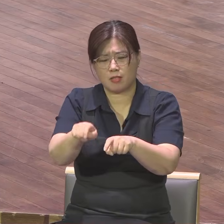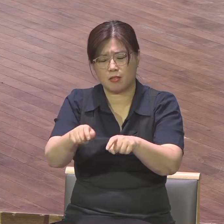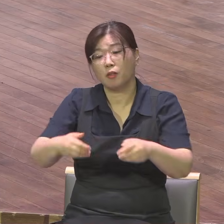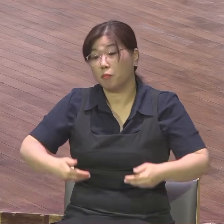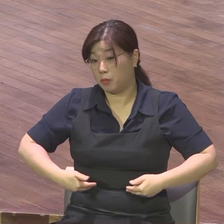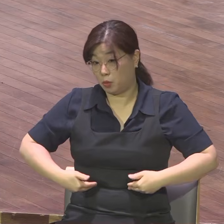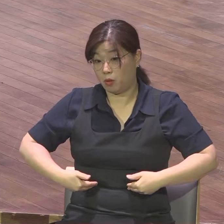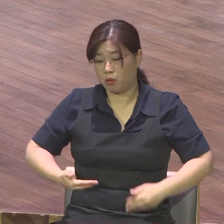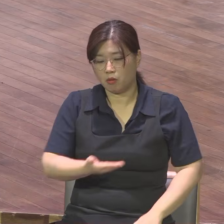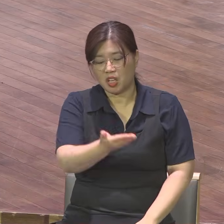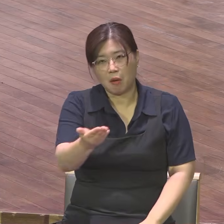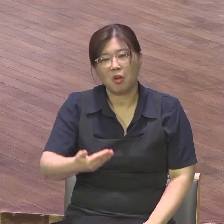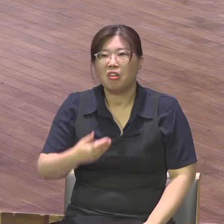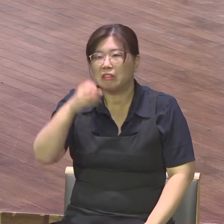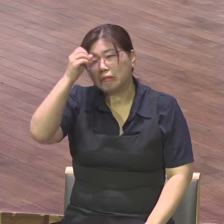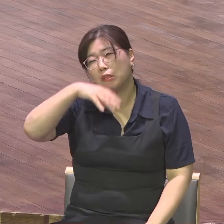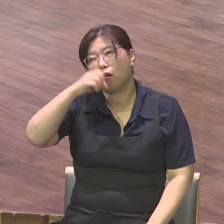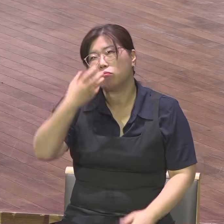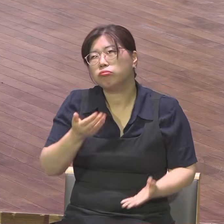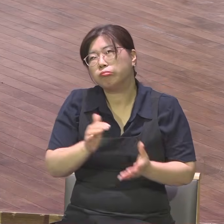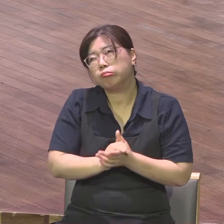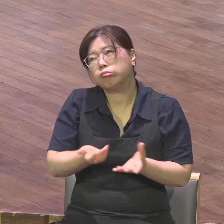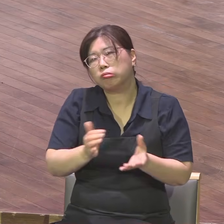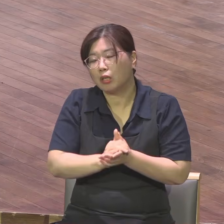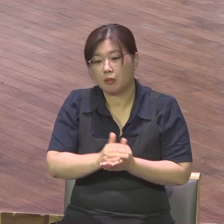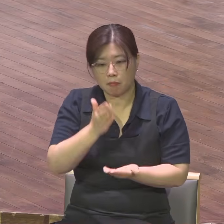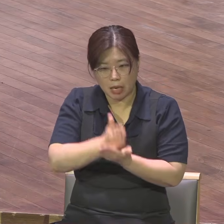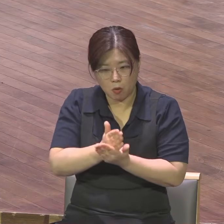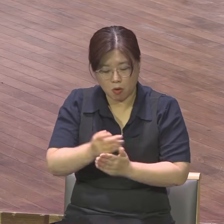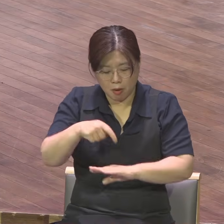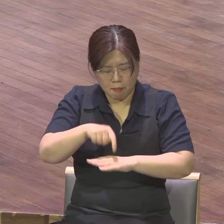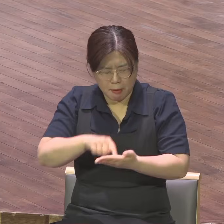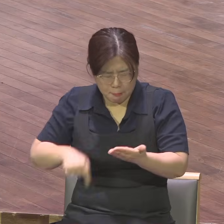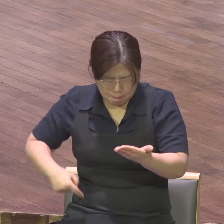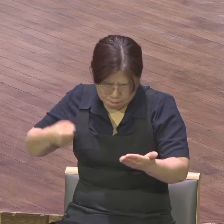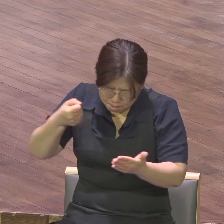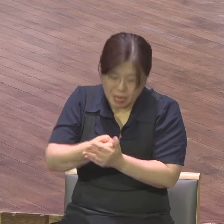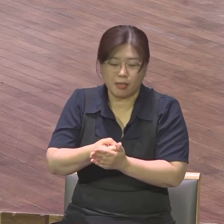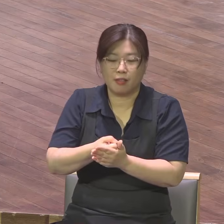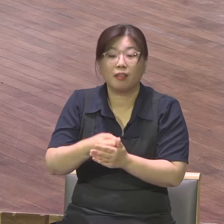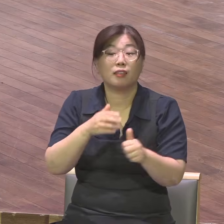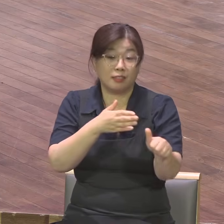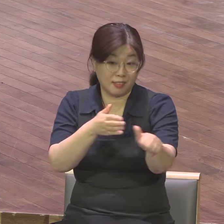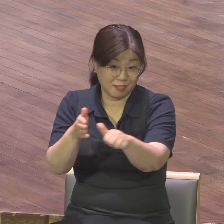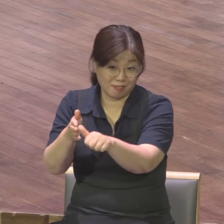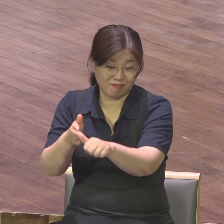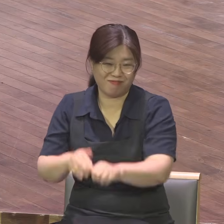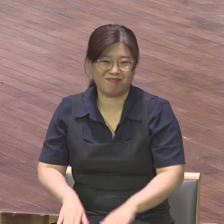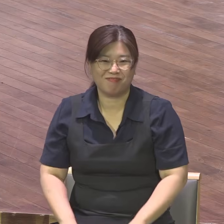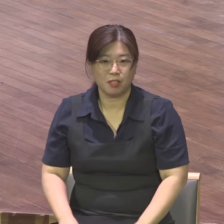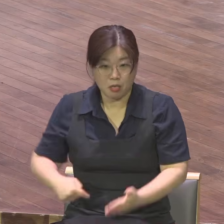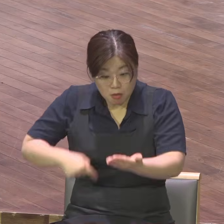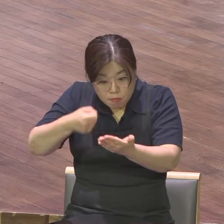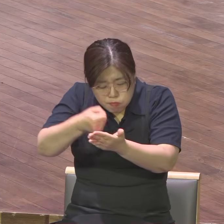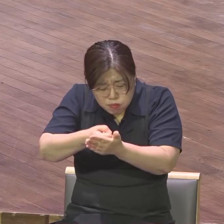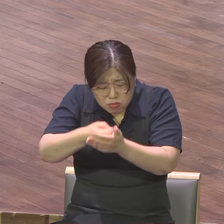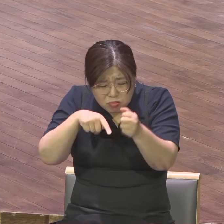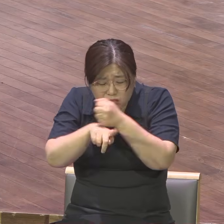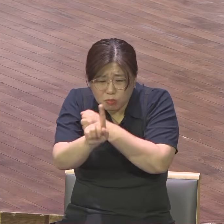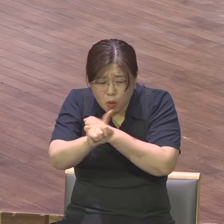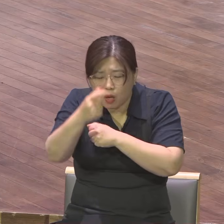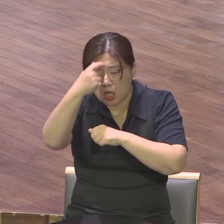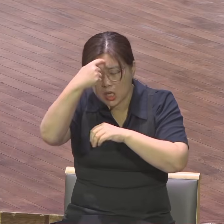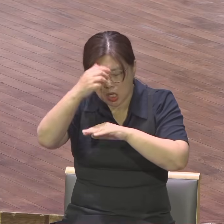결단하시기 바랍니다. 결단하는 게 신앙생활이고 예배입니다. 결단하는 것이 예배드리는